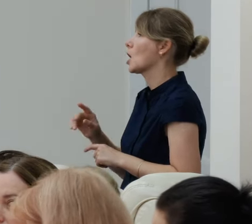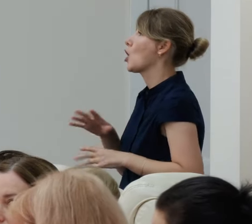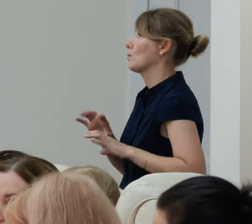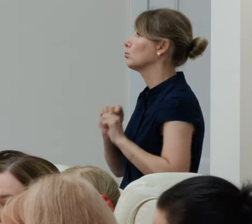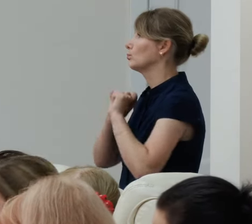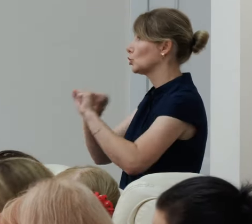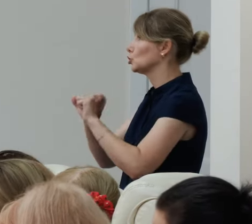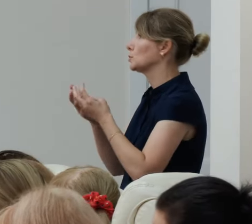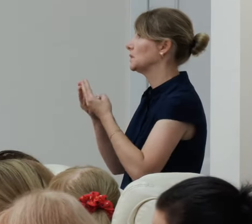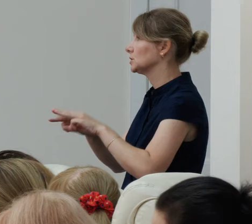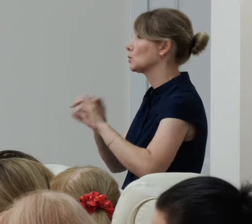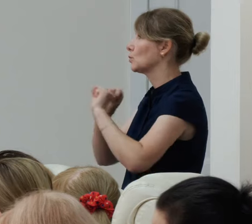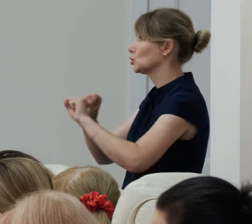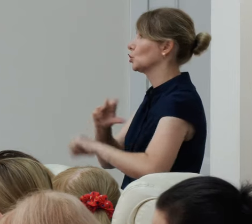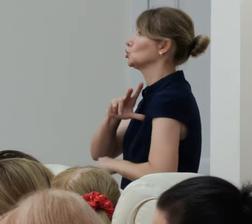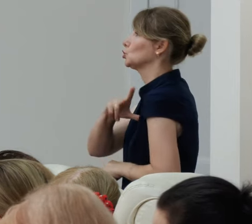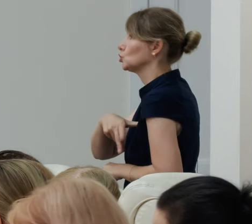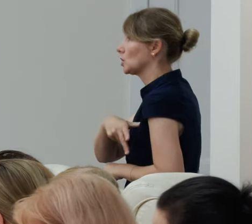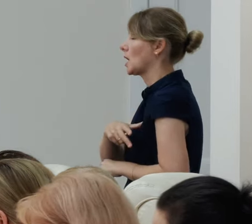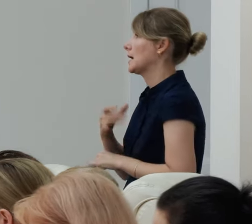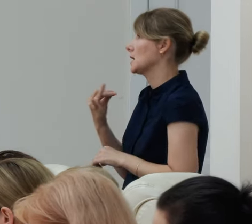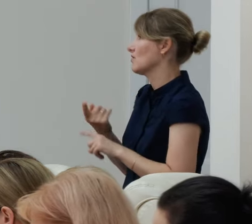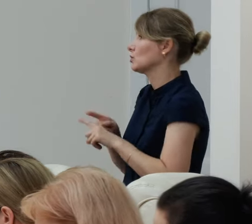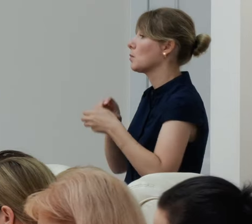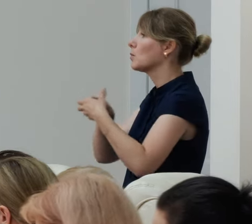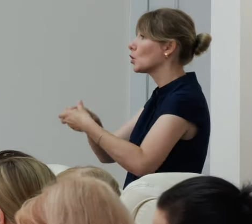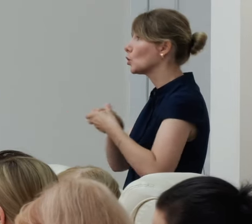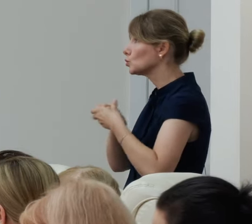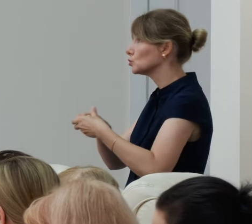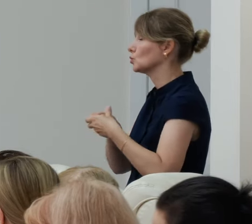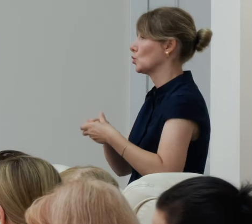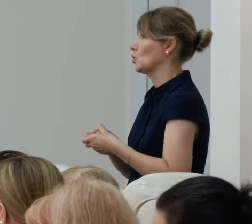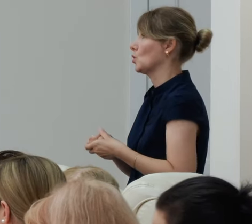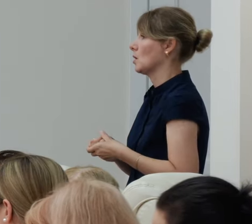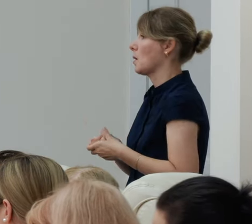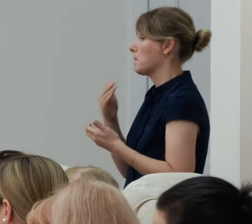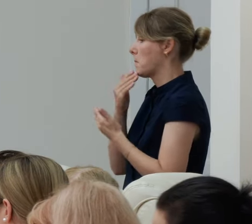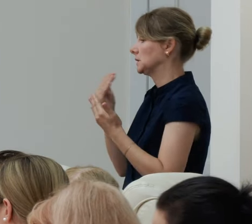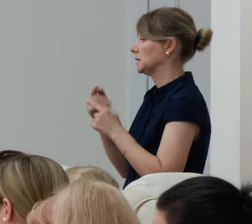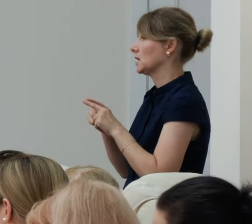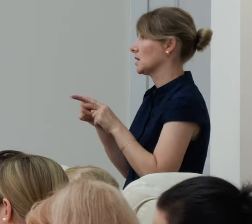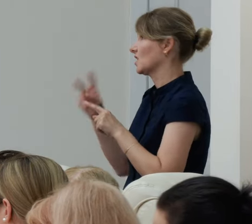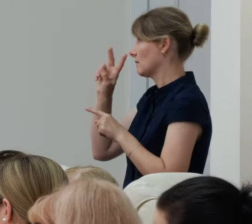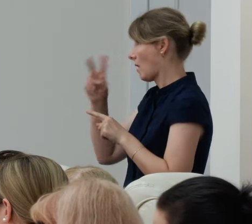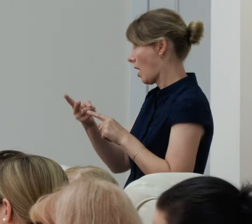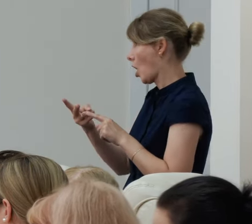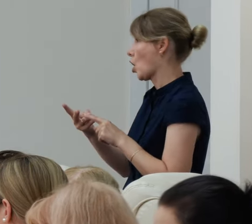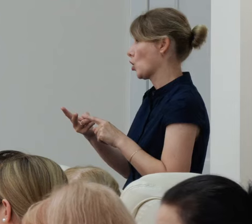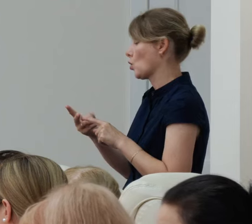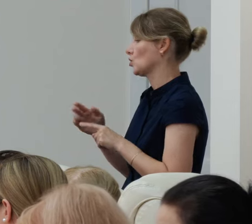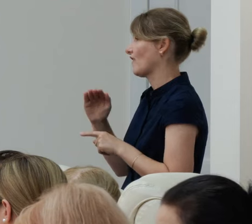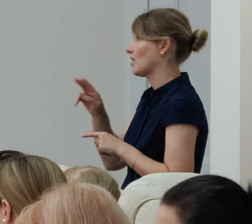Sociale au un parteneriat solid și au avut un parteneriat solid în ultimii 2 ani în domeniul